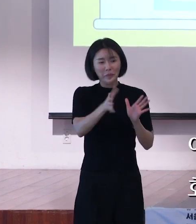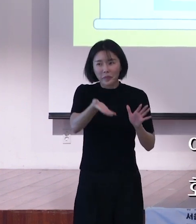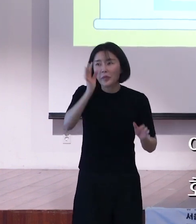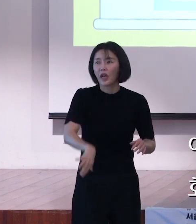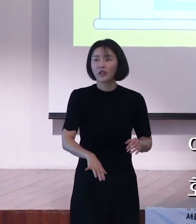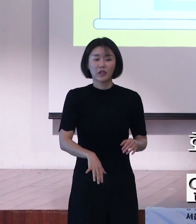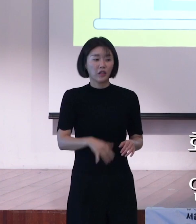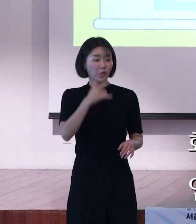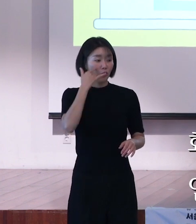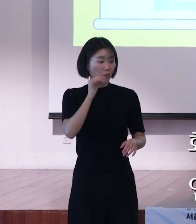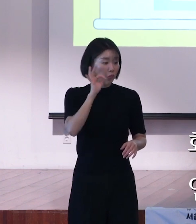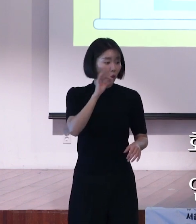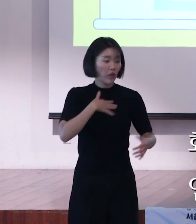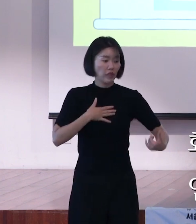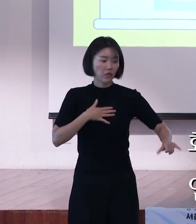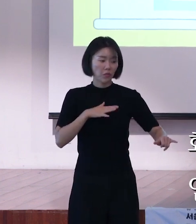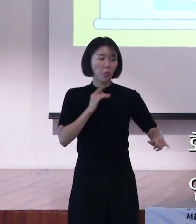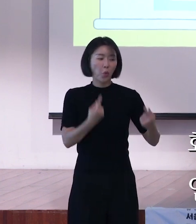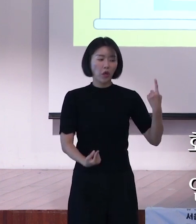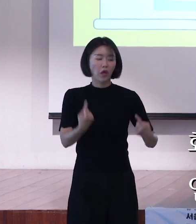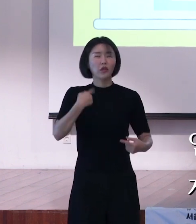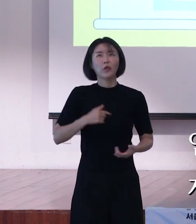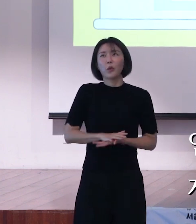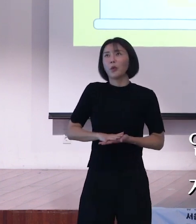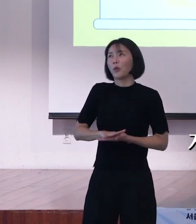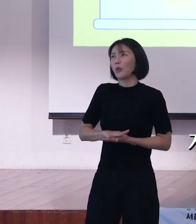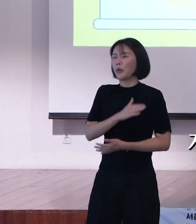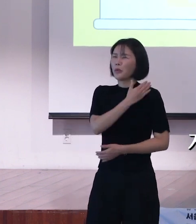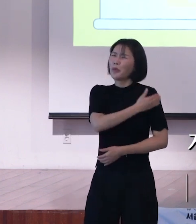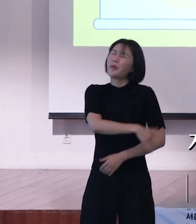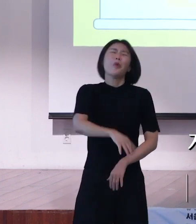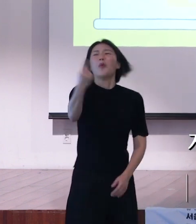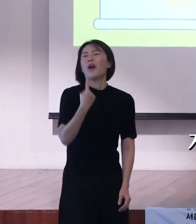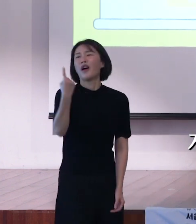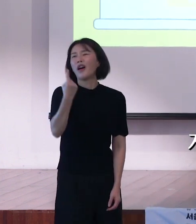조금 결여될 수 있다고 저는 생각을 합니다.